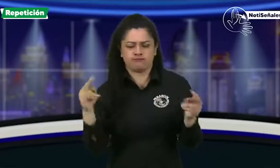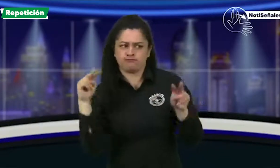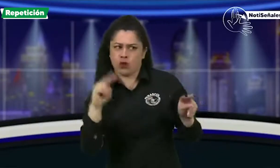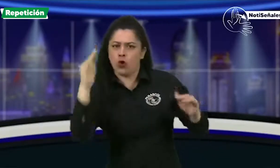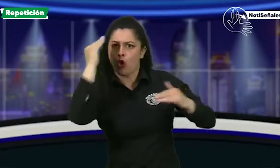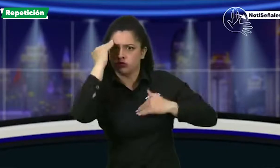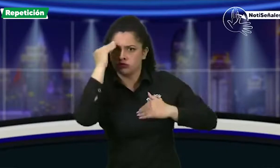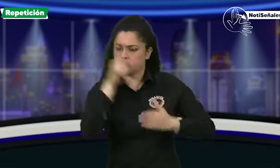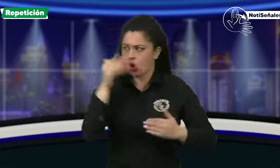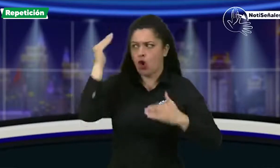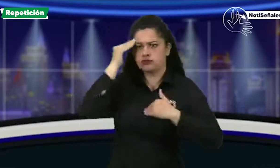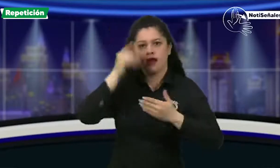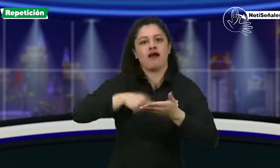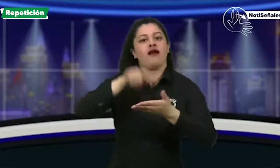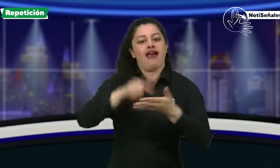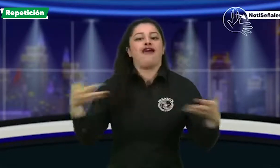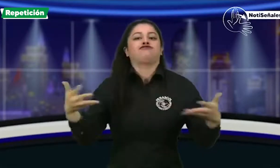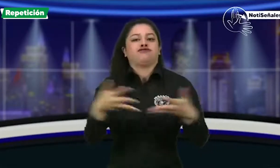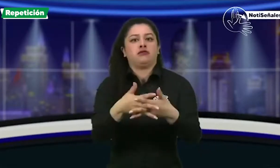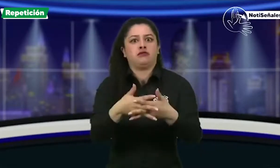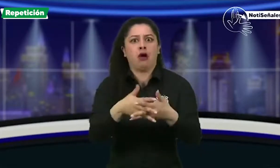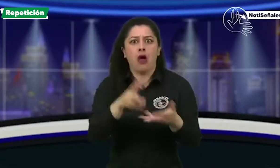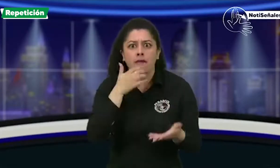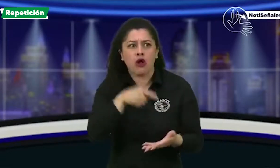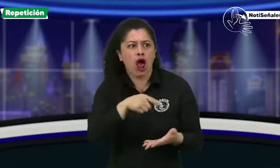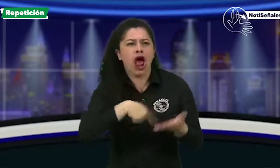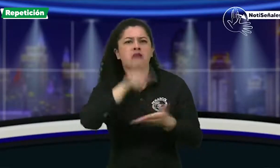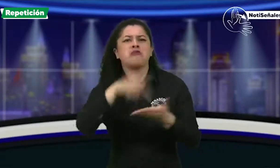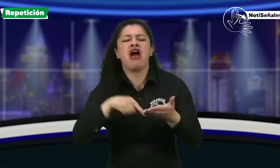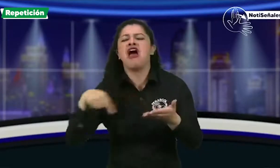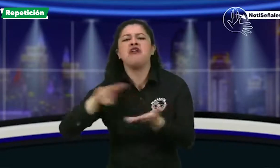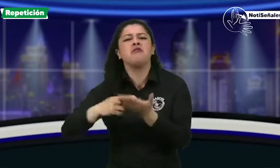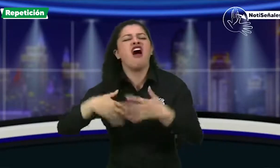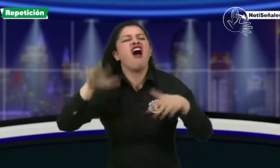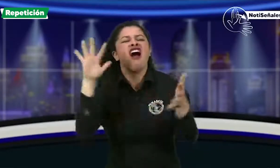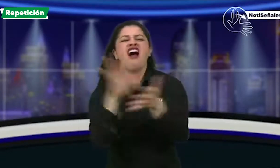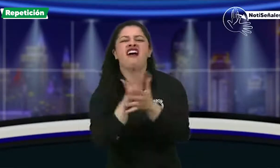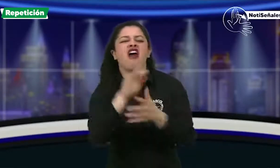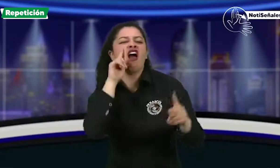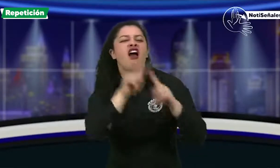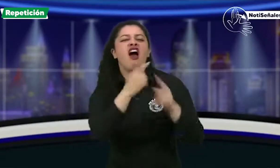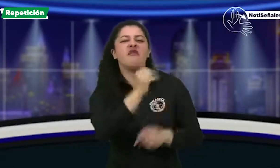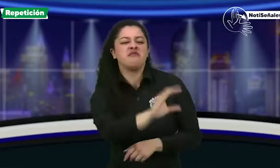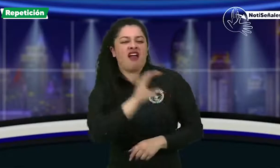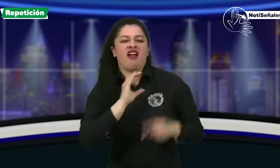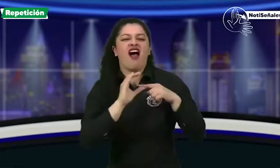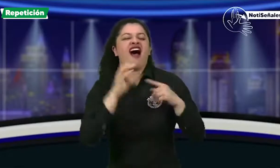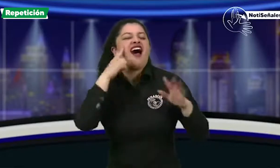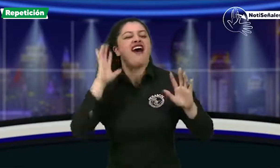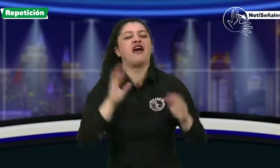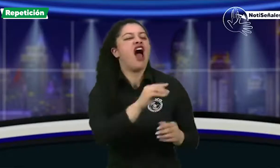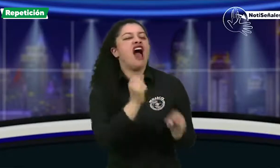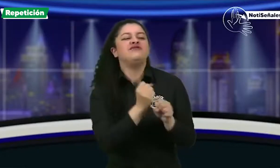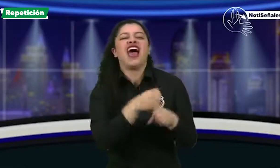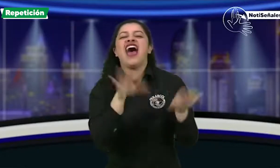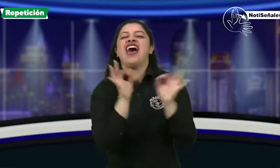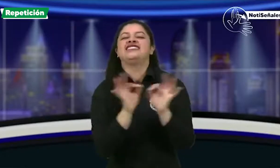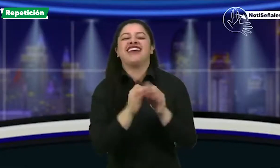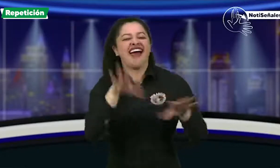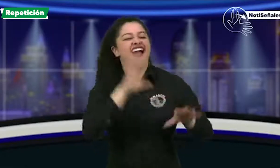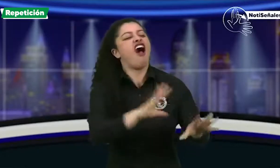intérpretes es por parte y parte y así tener esta contratación porque no es simplemente pensar